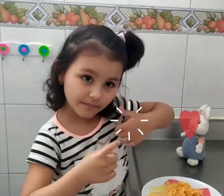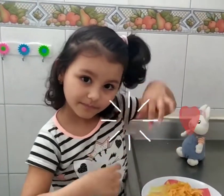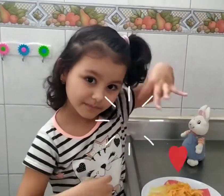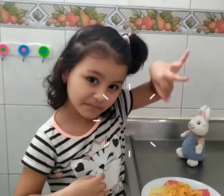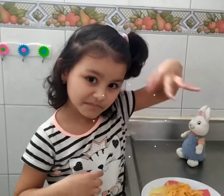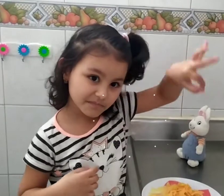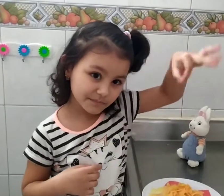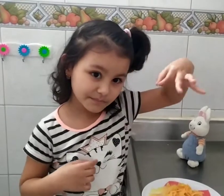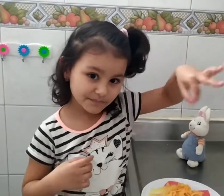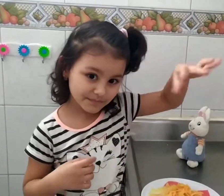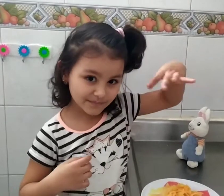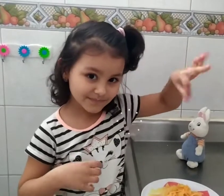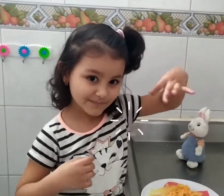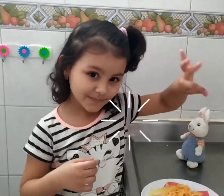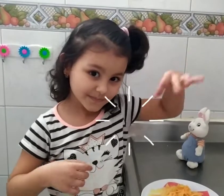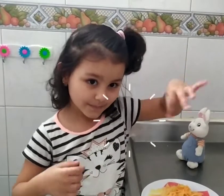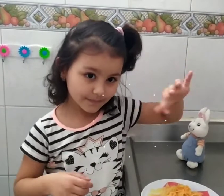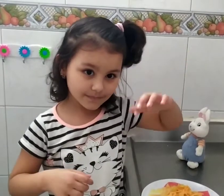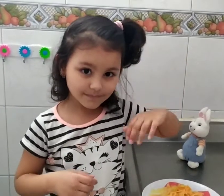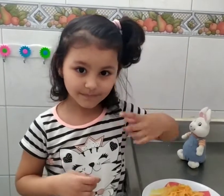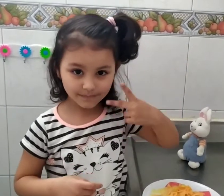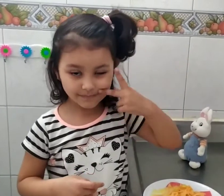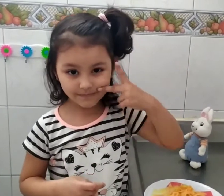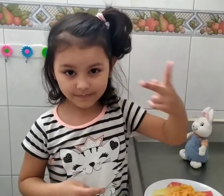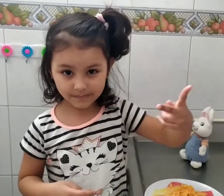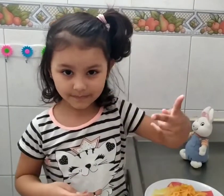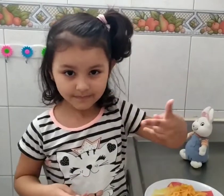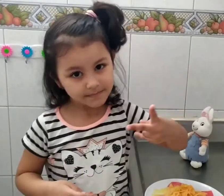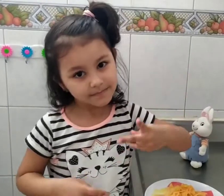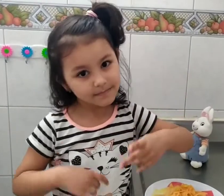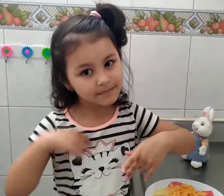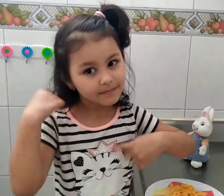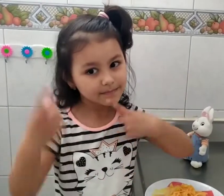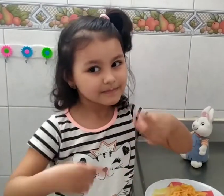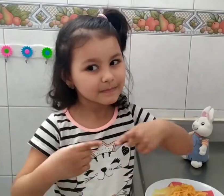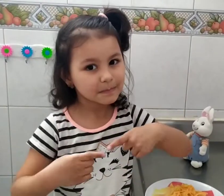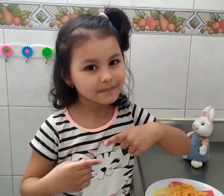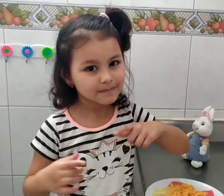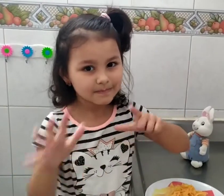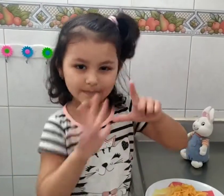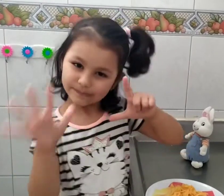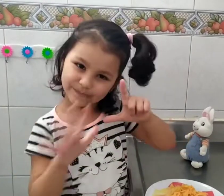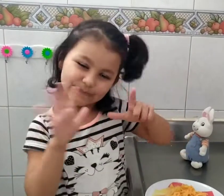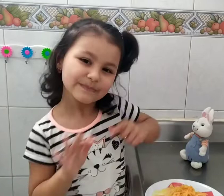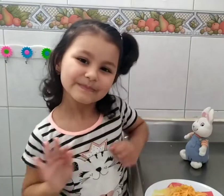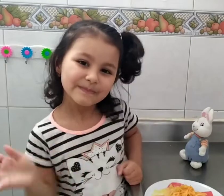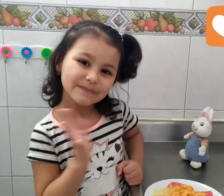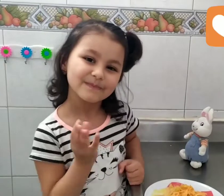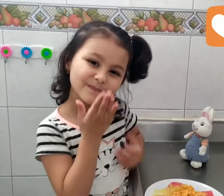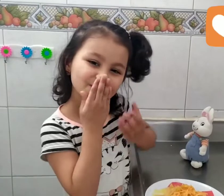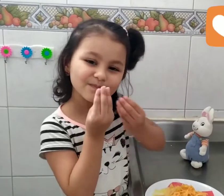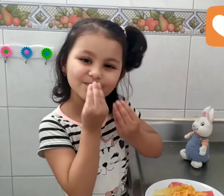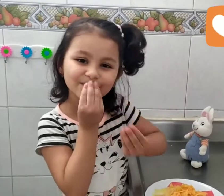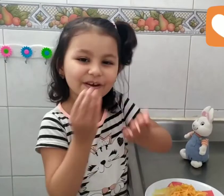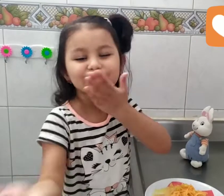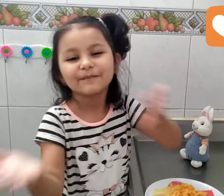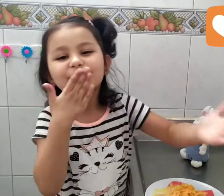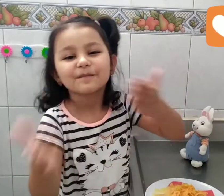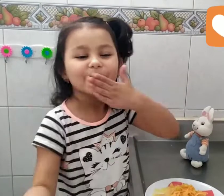suscríbete y dele a la campanita, nos vemos en el otro video, adiós, muchos